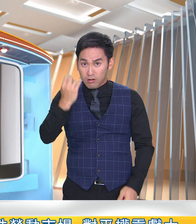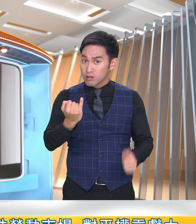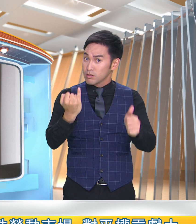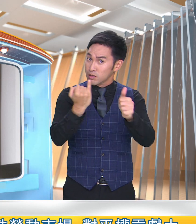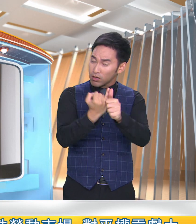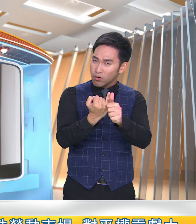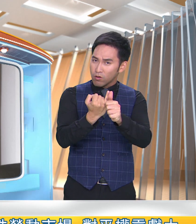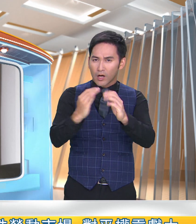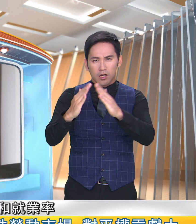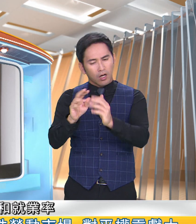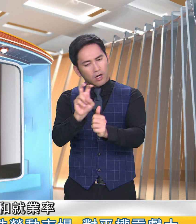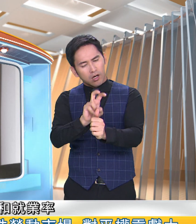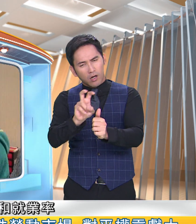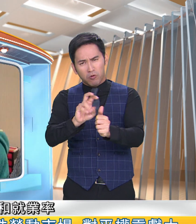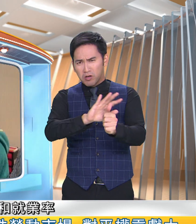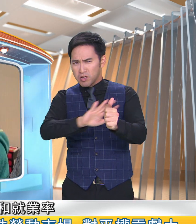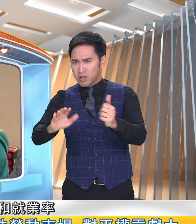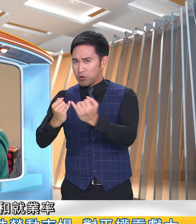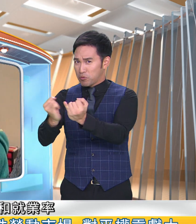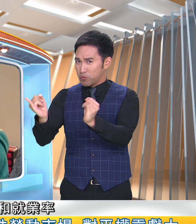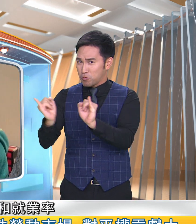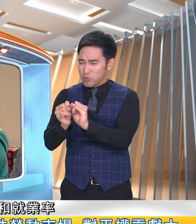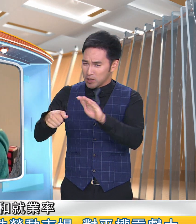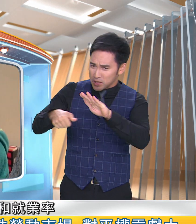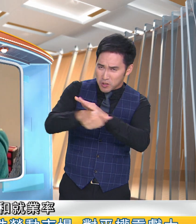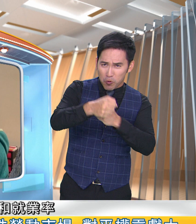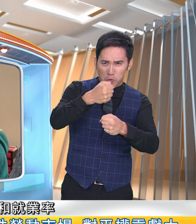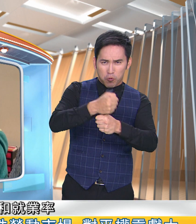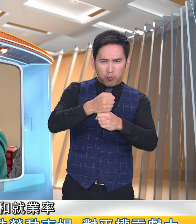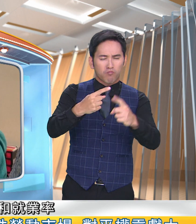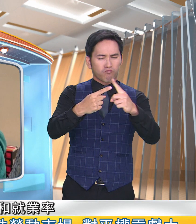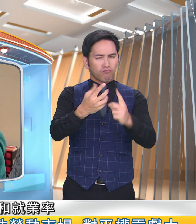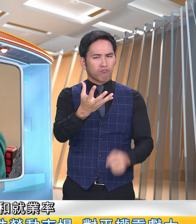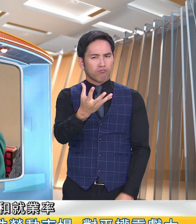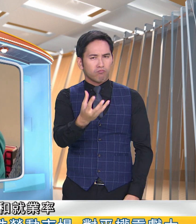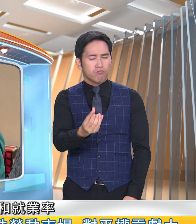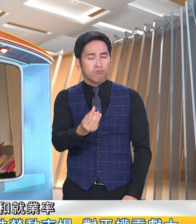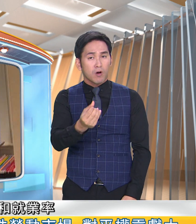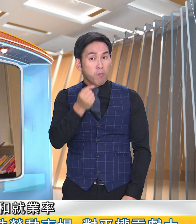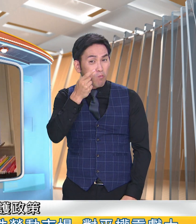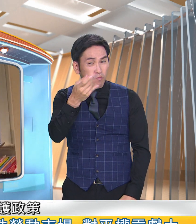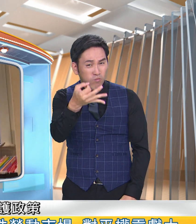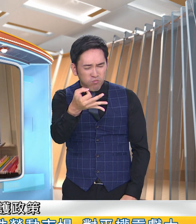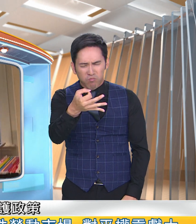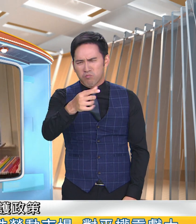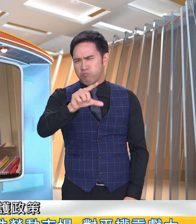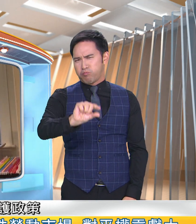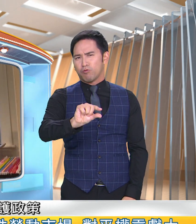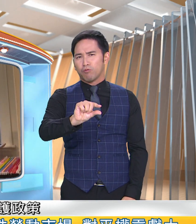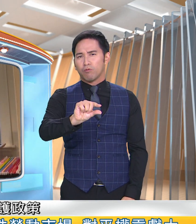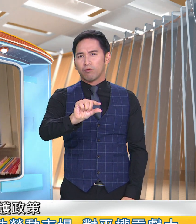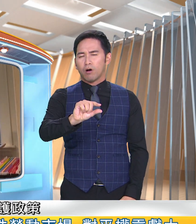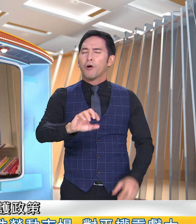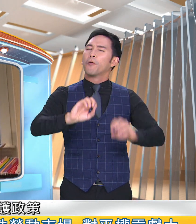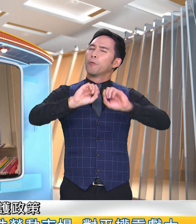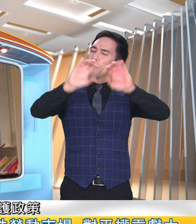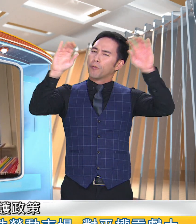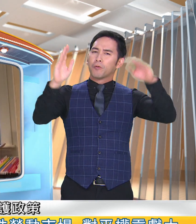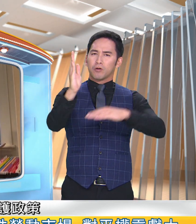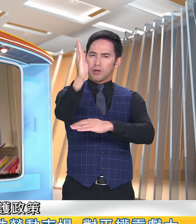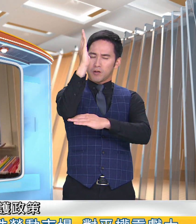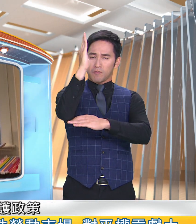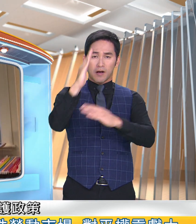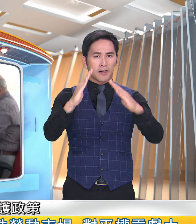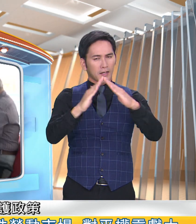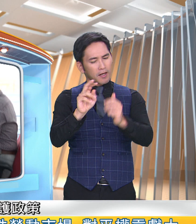庭影响女性的收入和就业率，呼吁政府要重视照护政